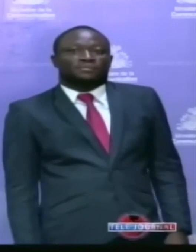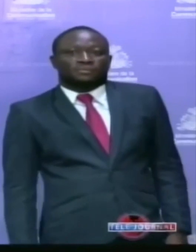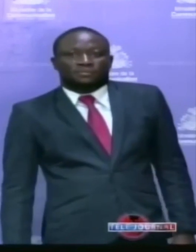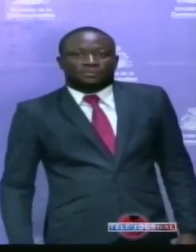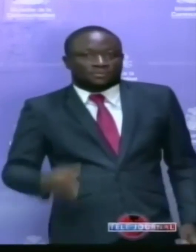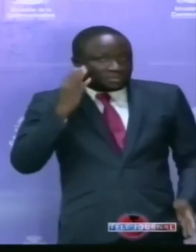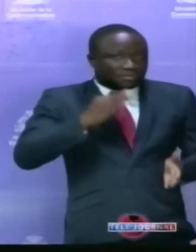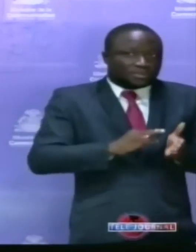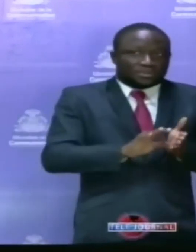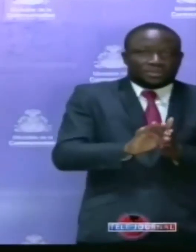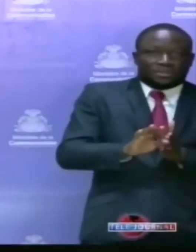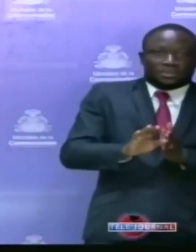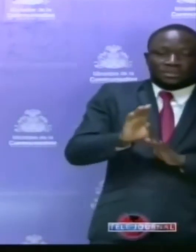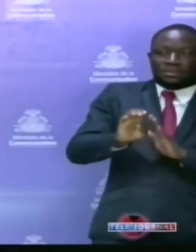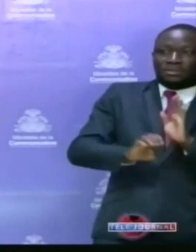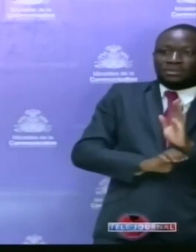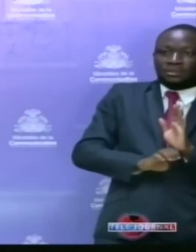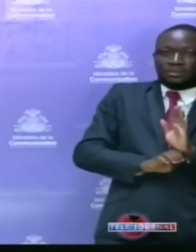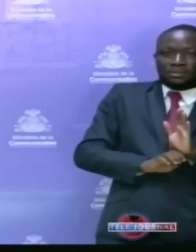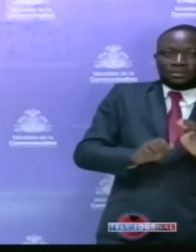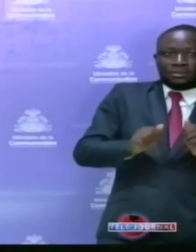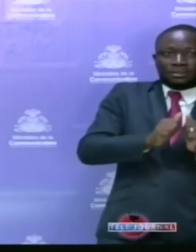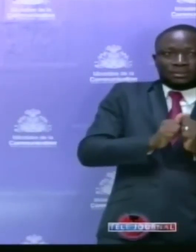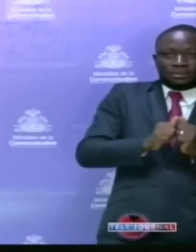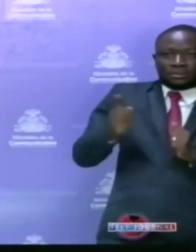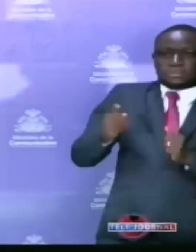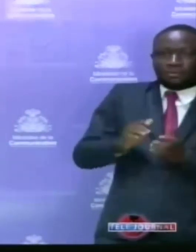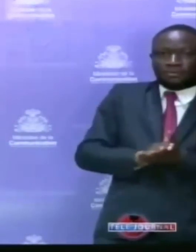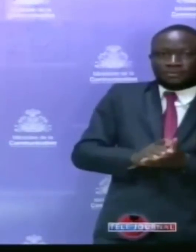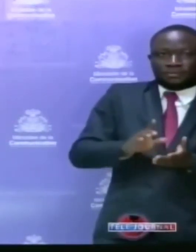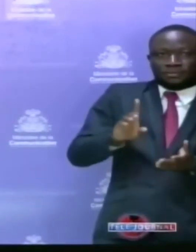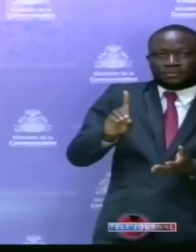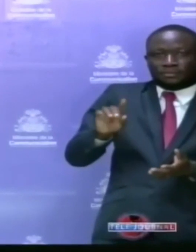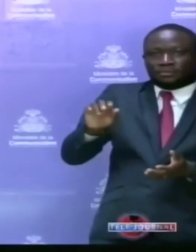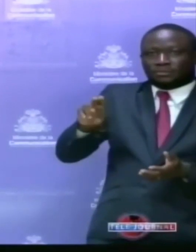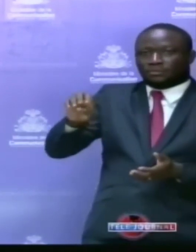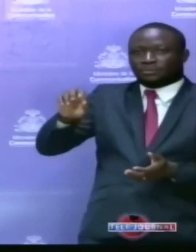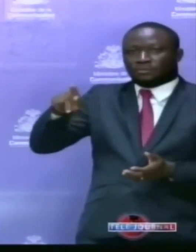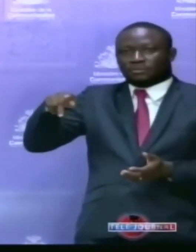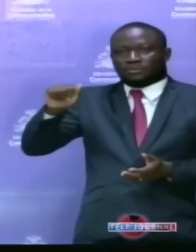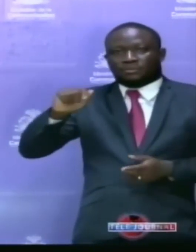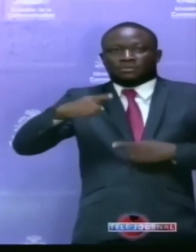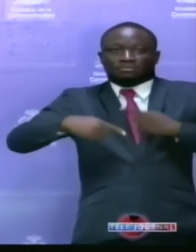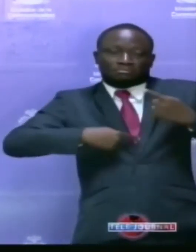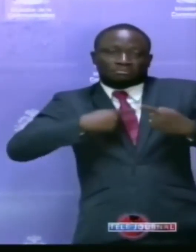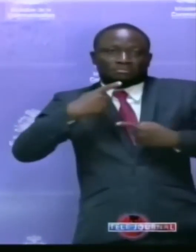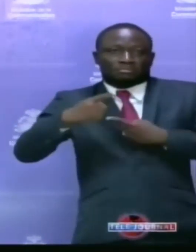le secrétaire d'État, soit net, ensemble avec moi-même, a préparé des directs. Côté vraiment